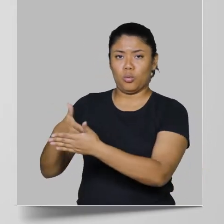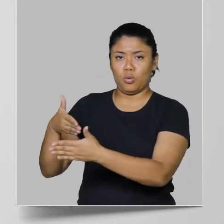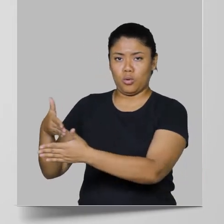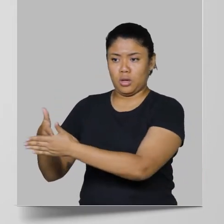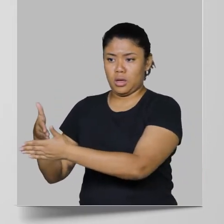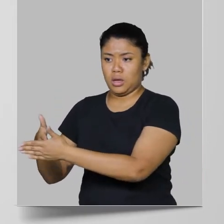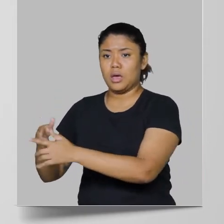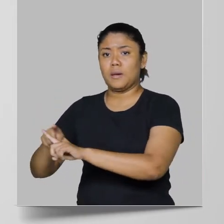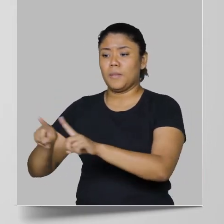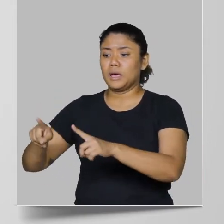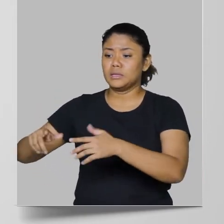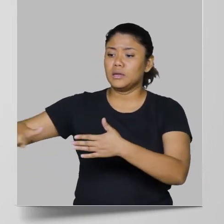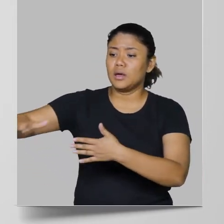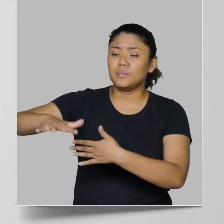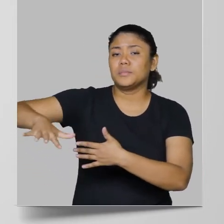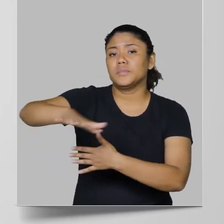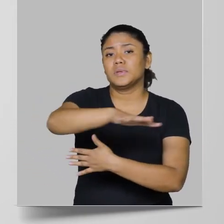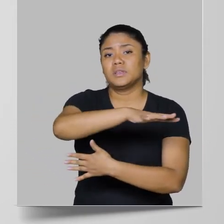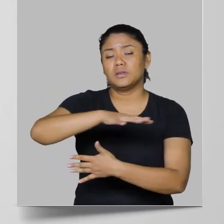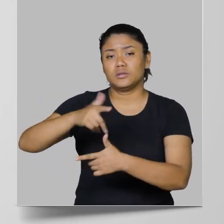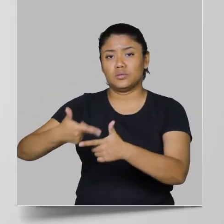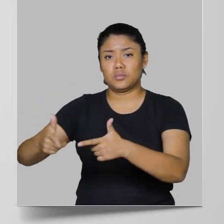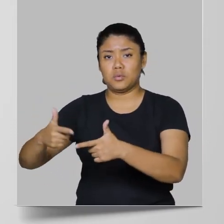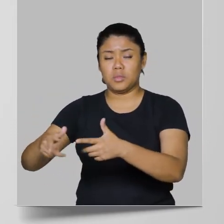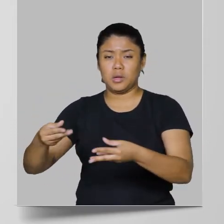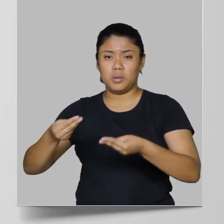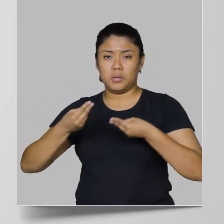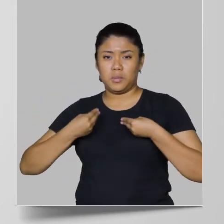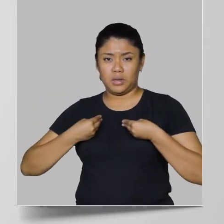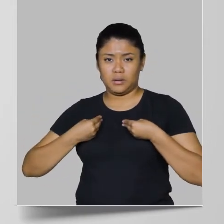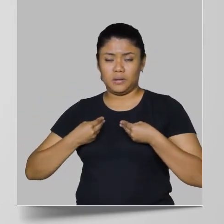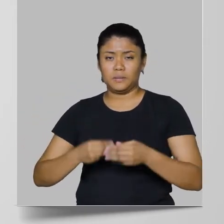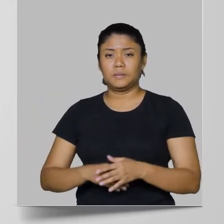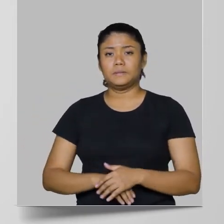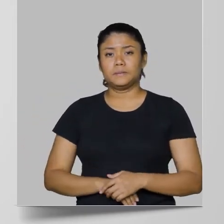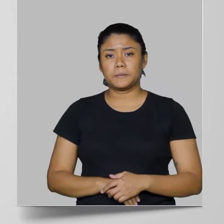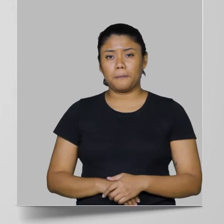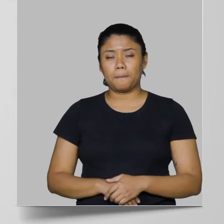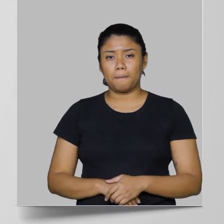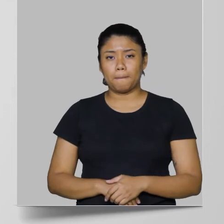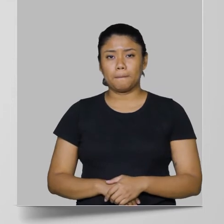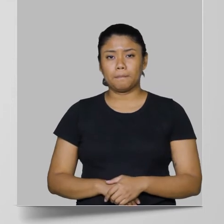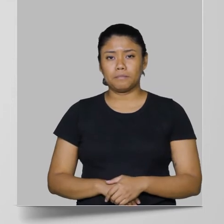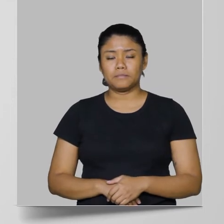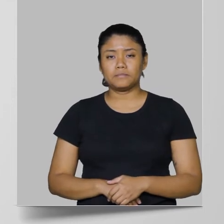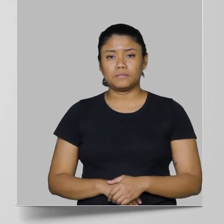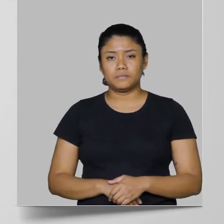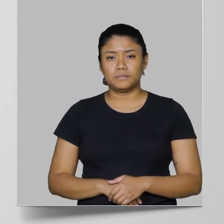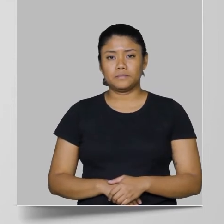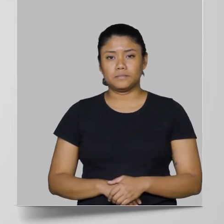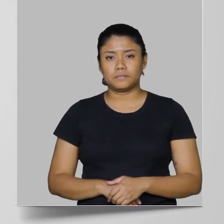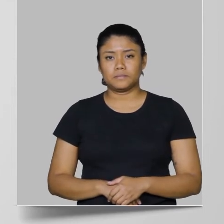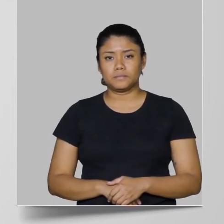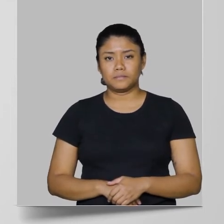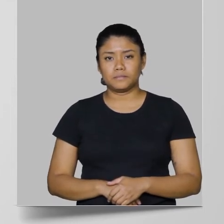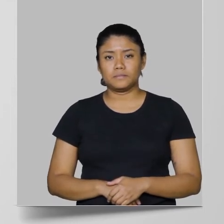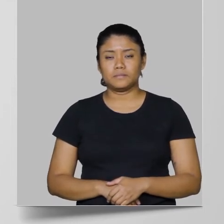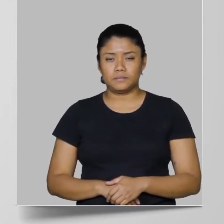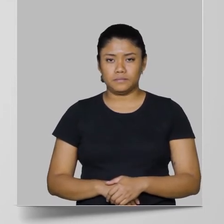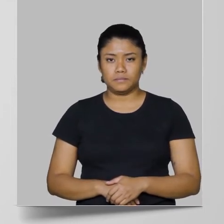impedimento e o ambiente que é incapaz de prover acessibilidade, é um conceito de barreiras. Isso é um que